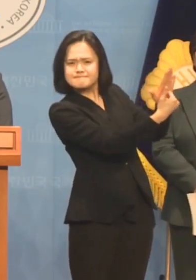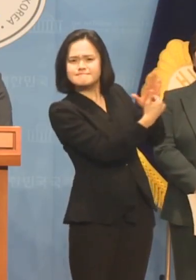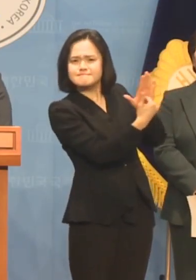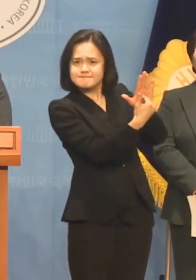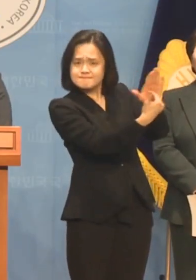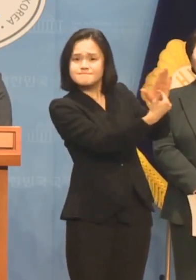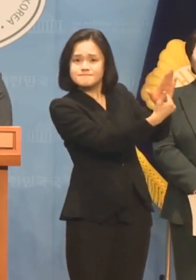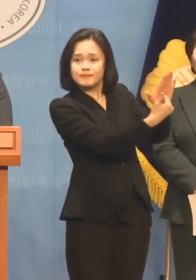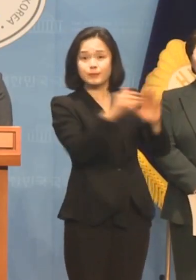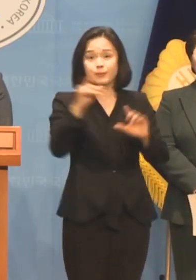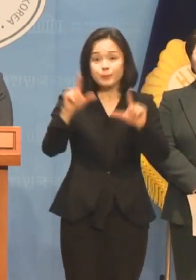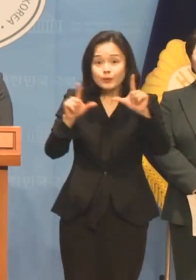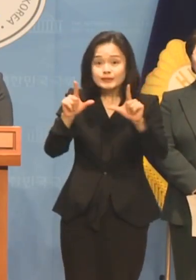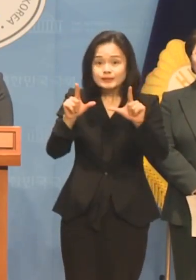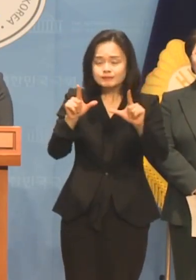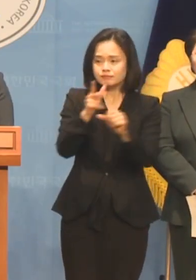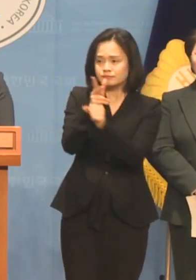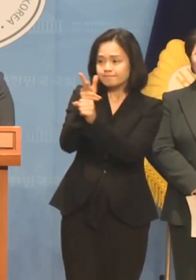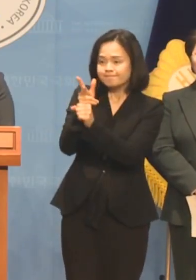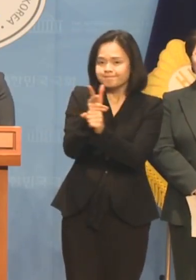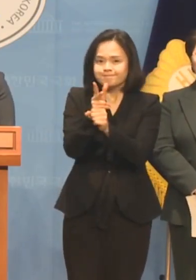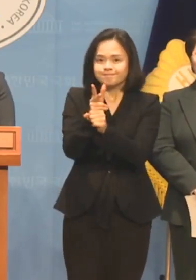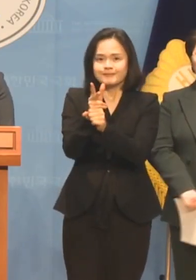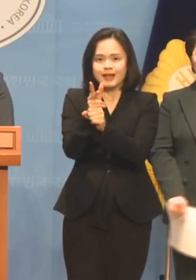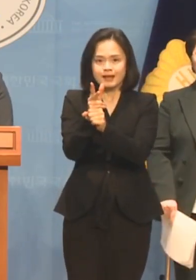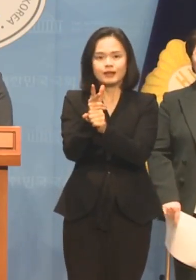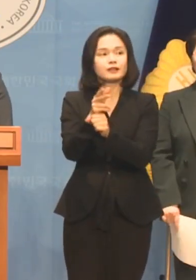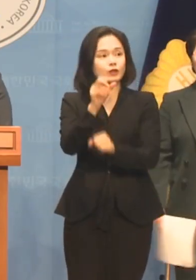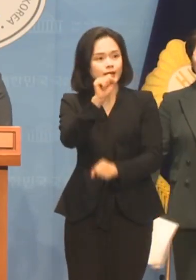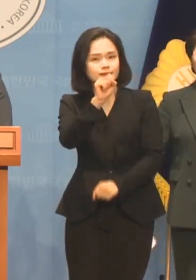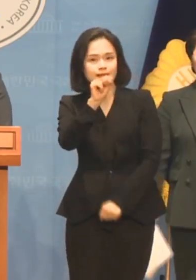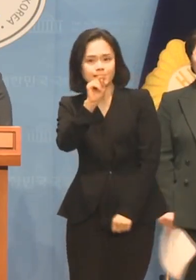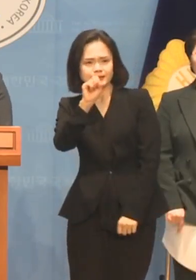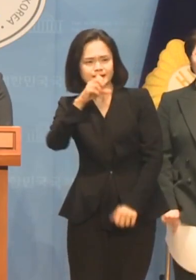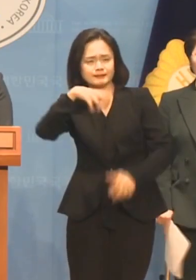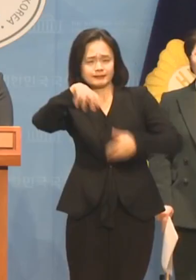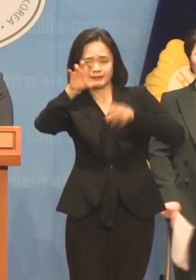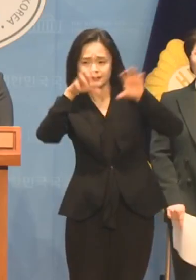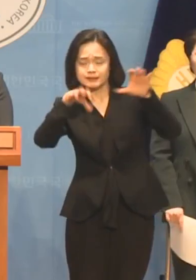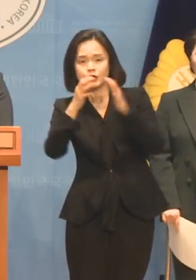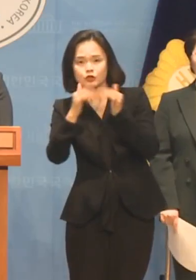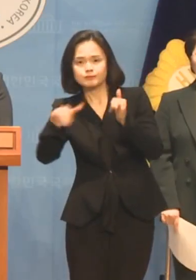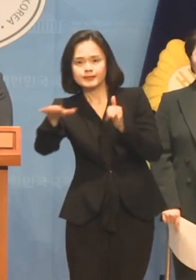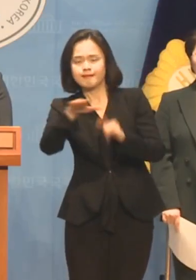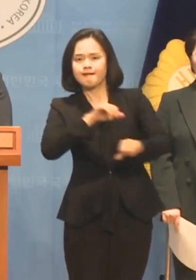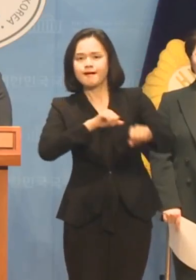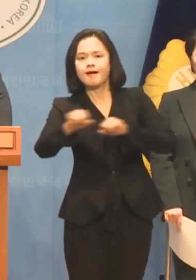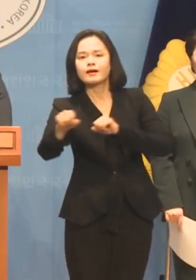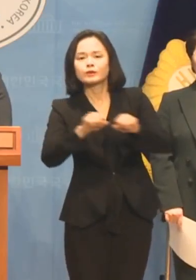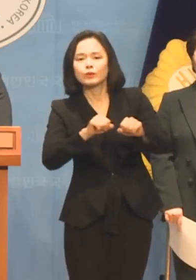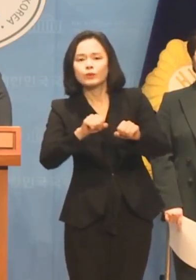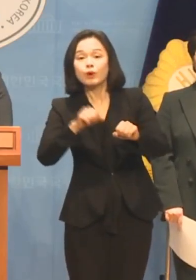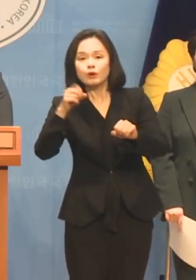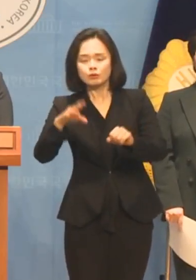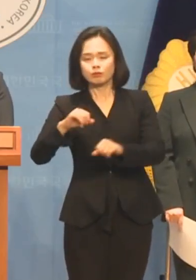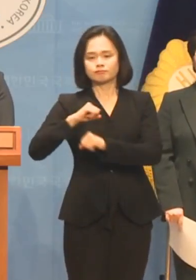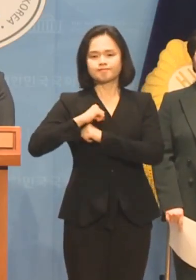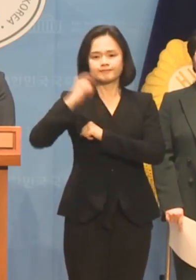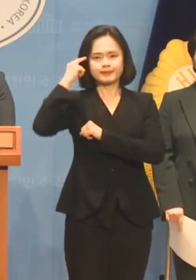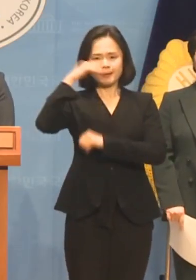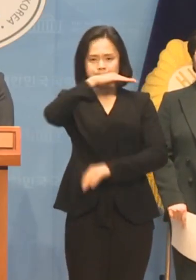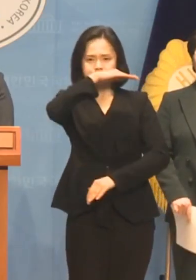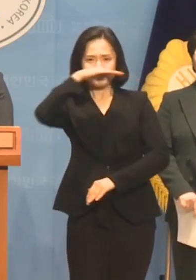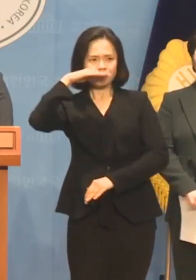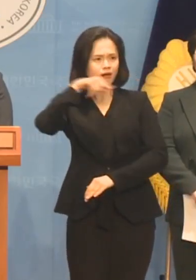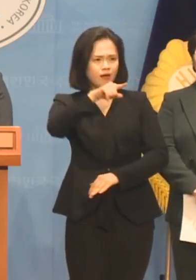공유해 주신 국민의 감시로, 그리고 부당한 계엄 명령을 사실상 거부한 장병들이 있었기에 13